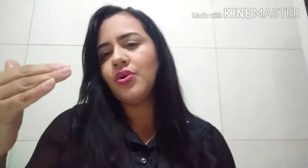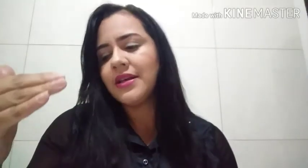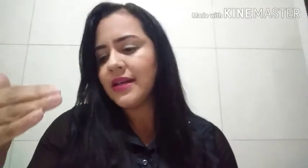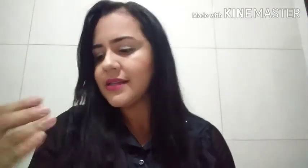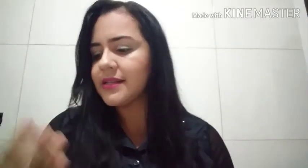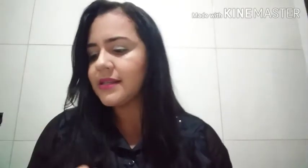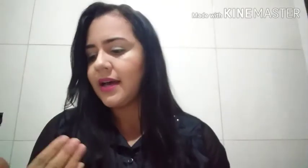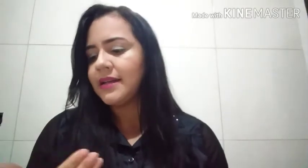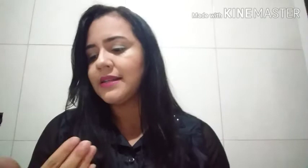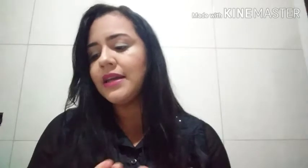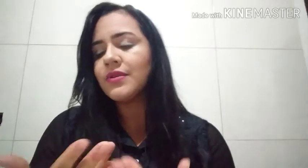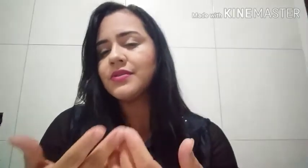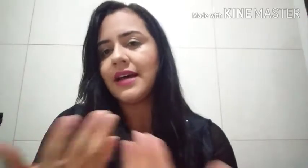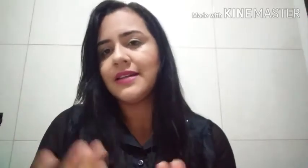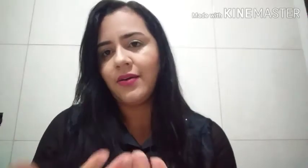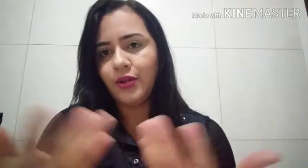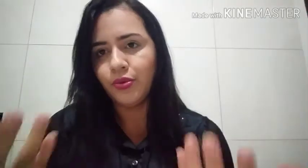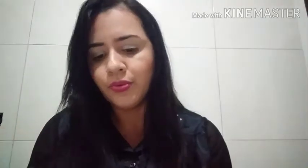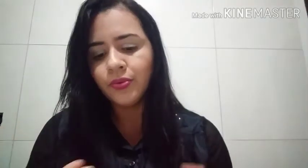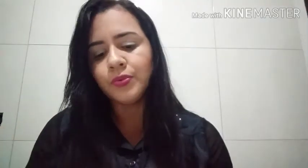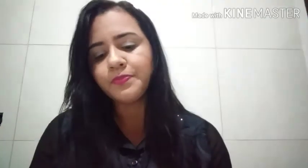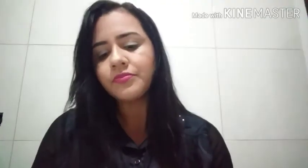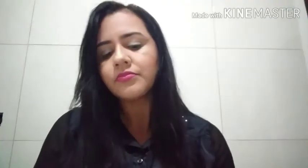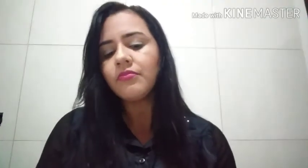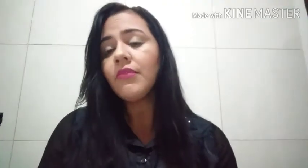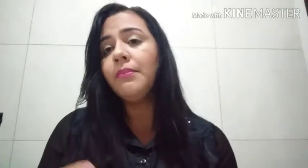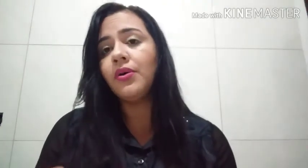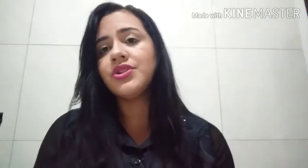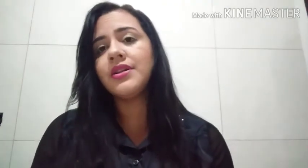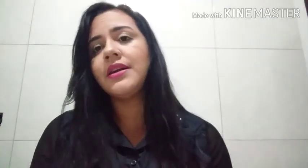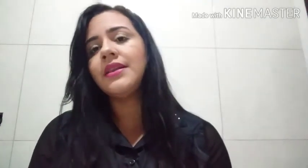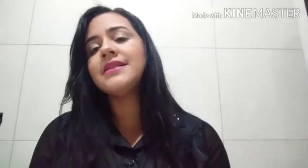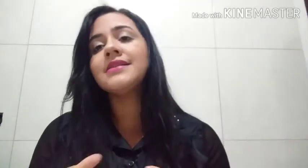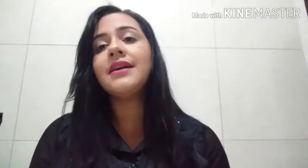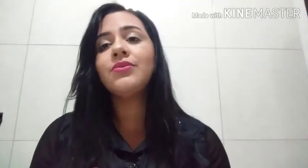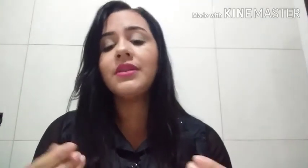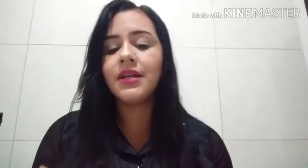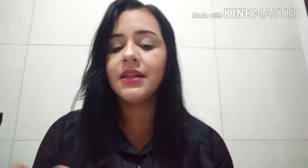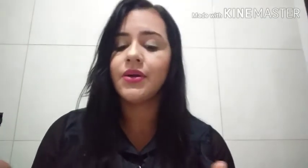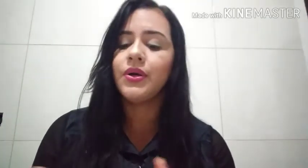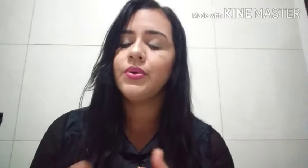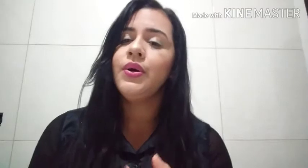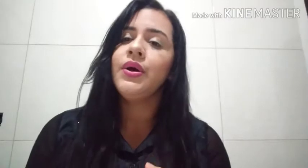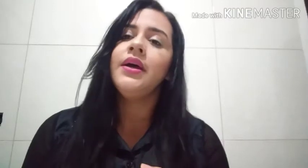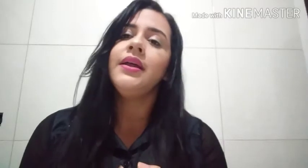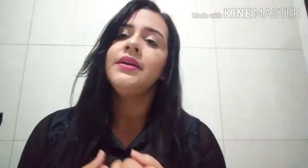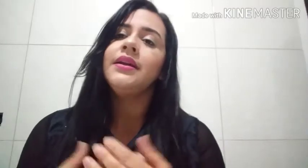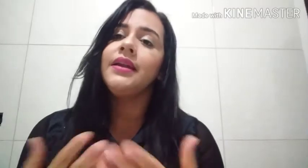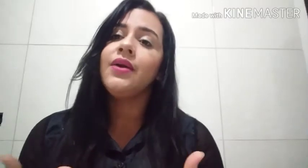todas as línguas usadas ao redor do mundo, mostra que tem 138 línguas